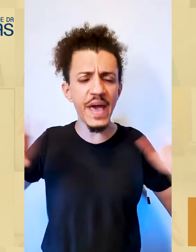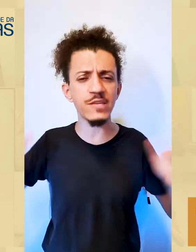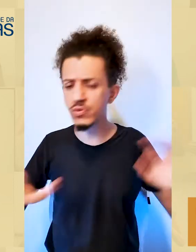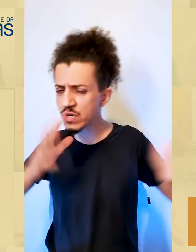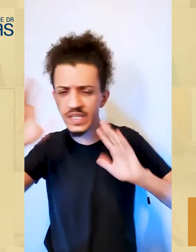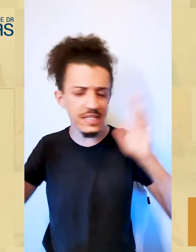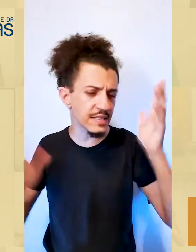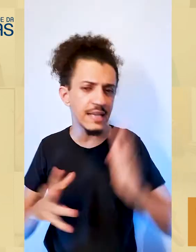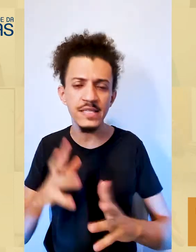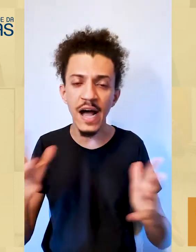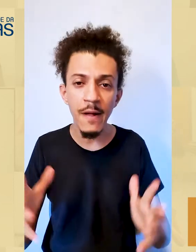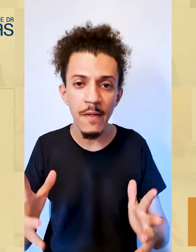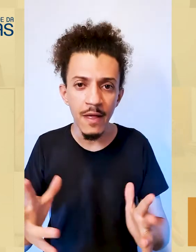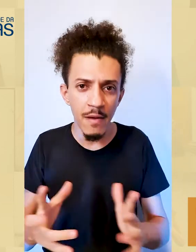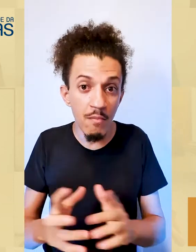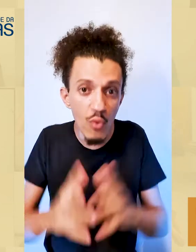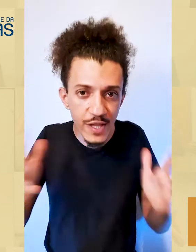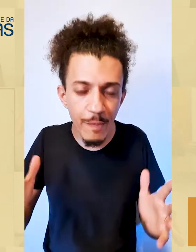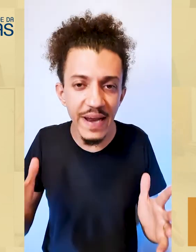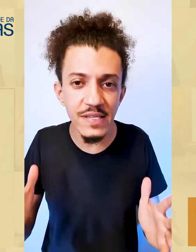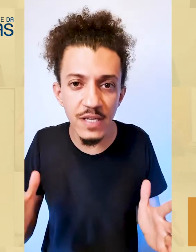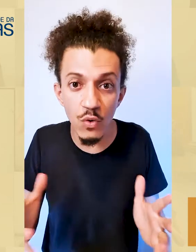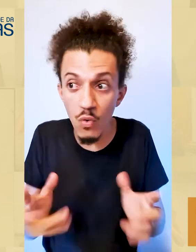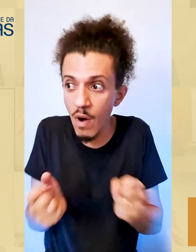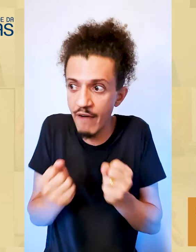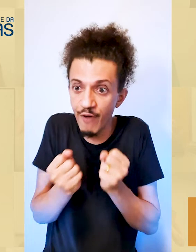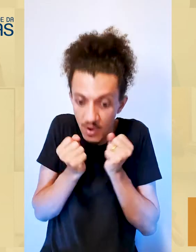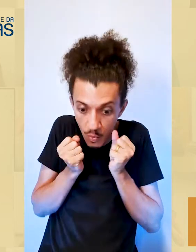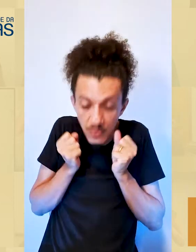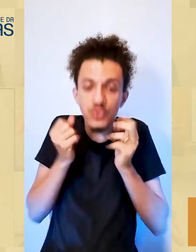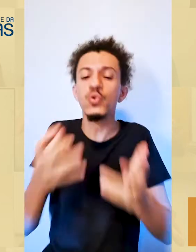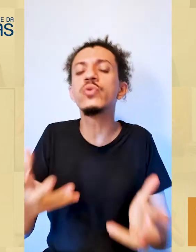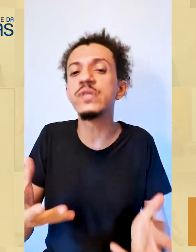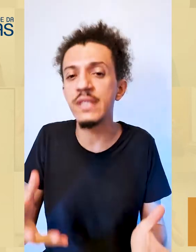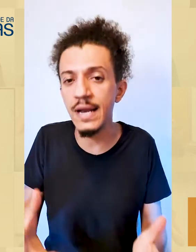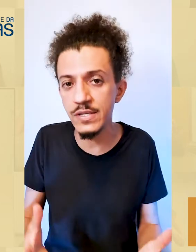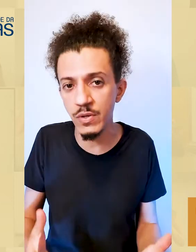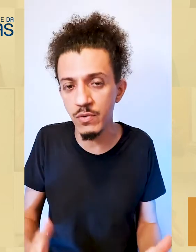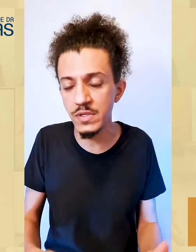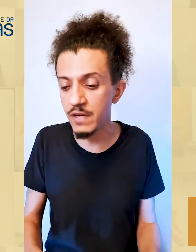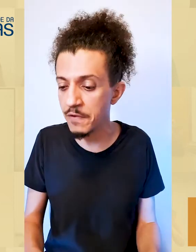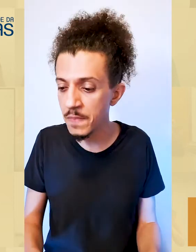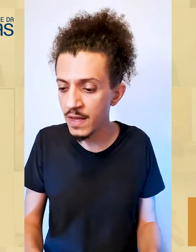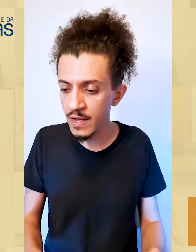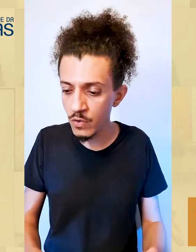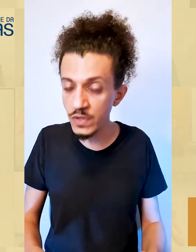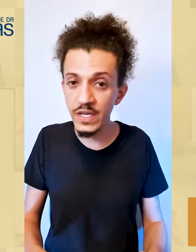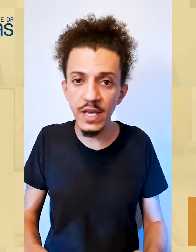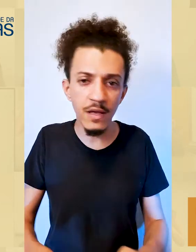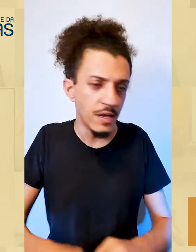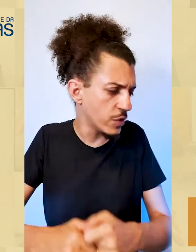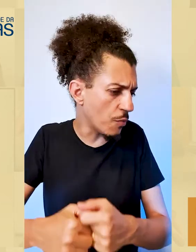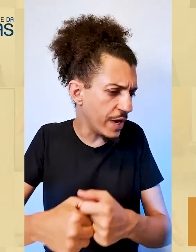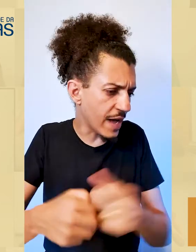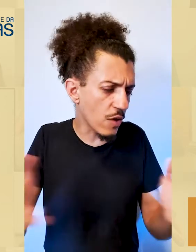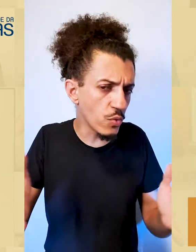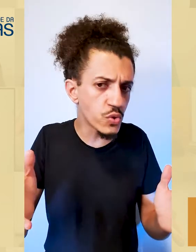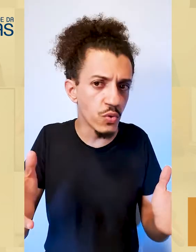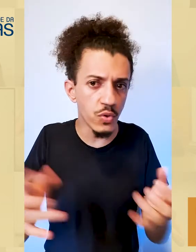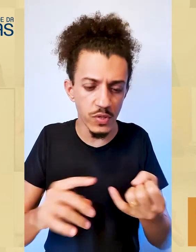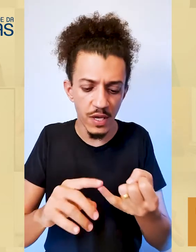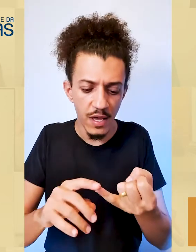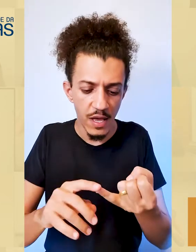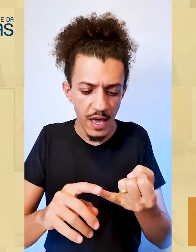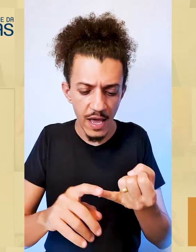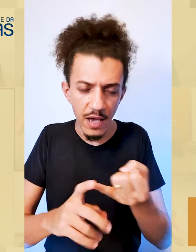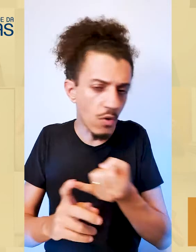fluente mesmo, de conseguir sinalizar muito parecido com a forma como os surdos sinalizam, inclusive. Conseguir se comunicar com os